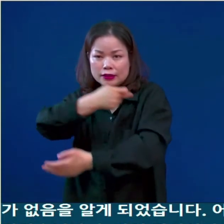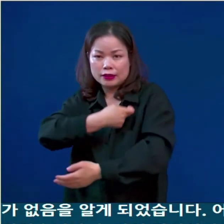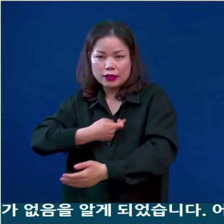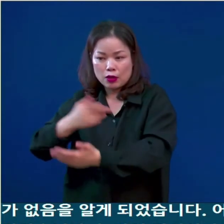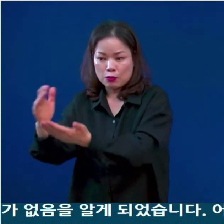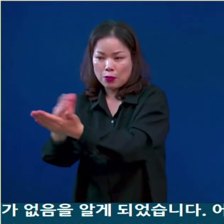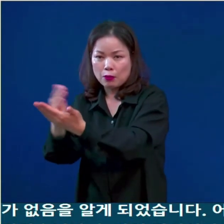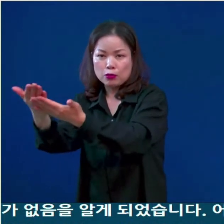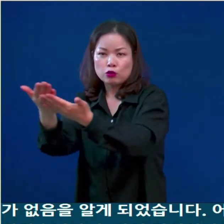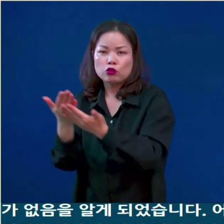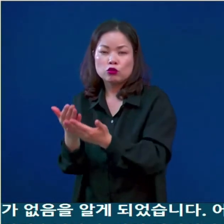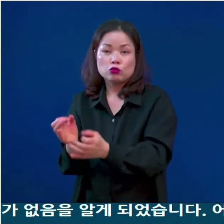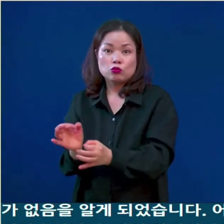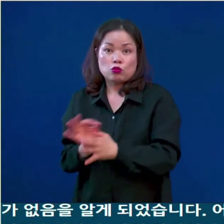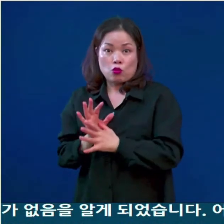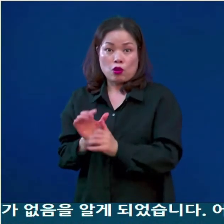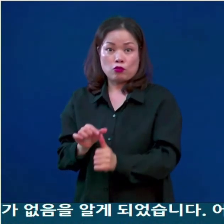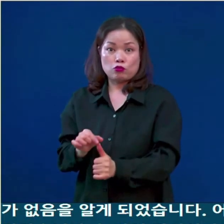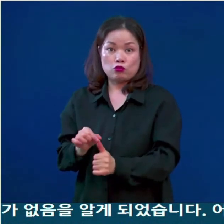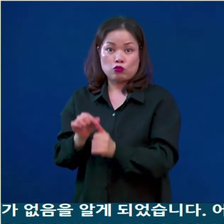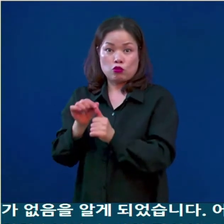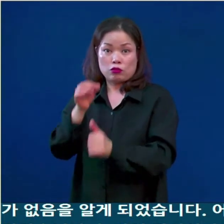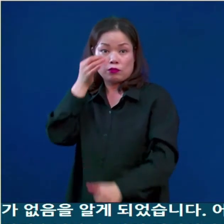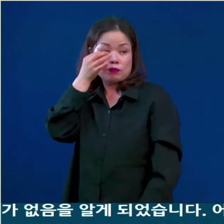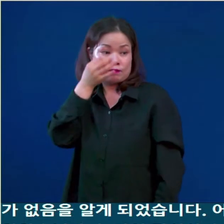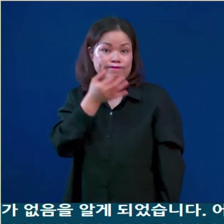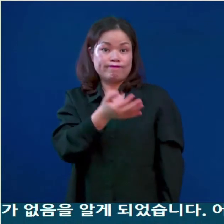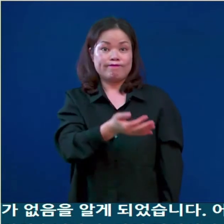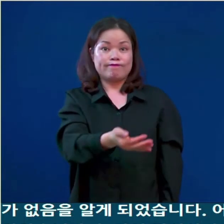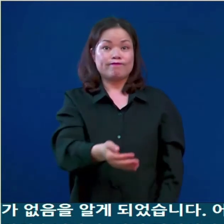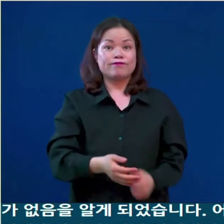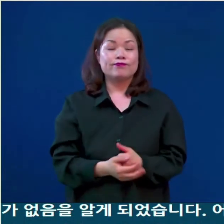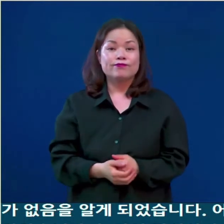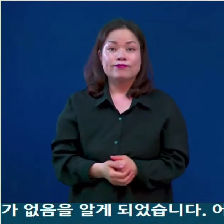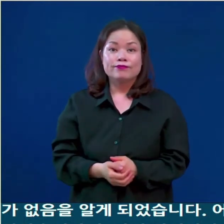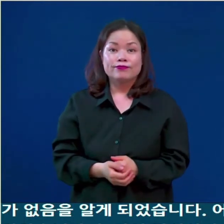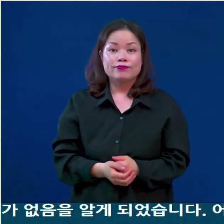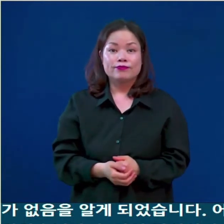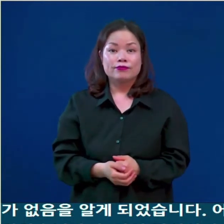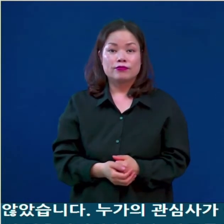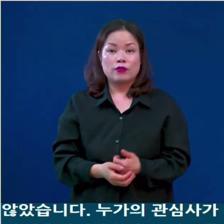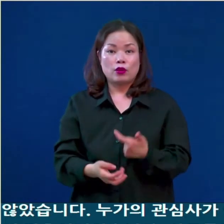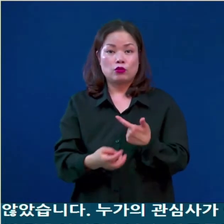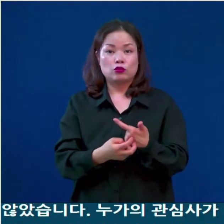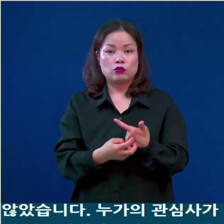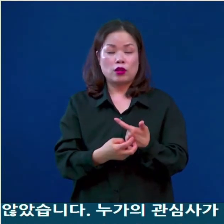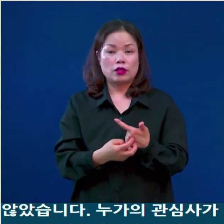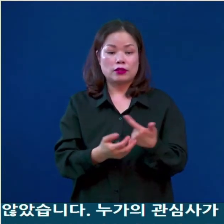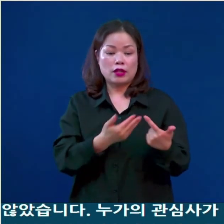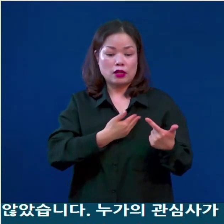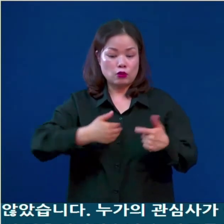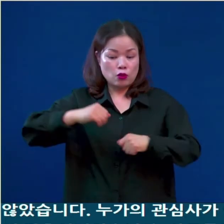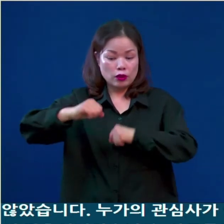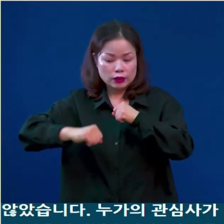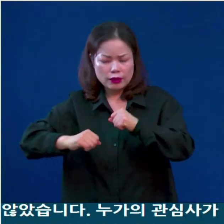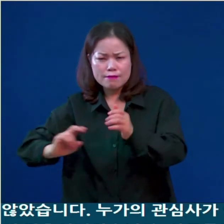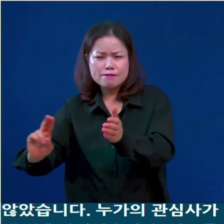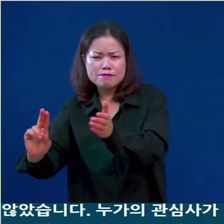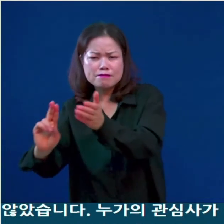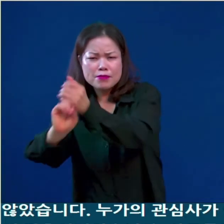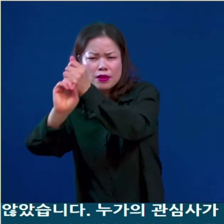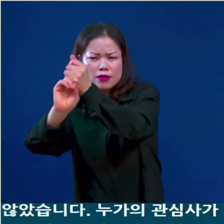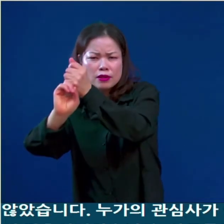베푸신 놀라운 구원을 보여주는 것이죠. 누가가 사도행전에서 사도들이